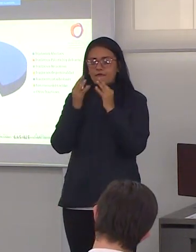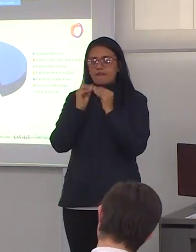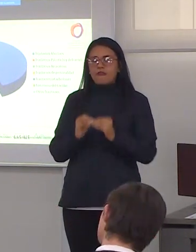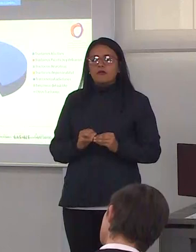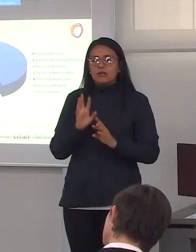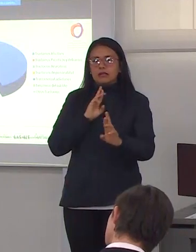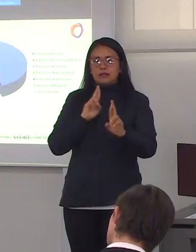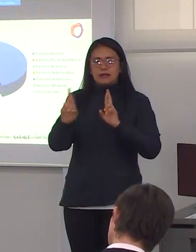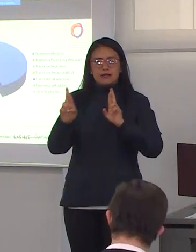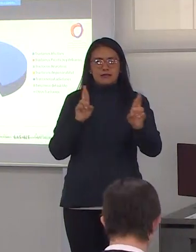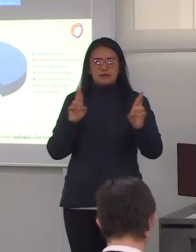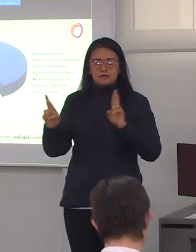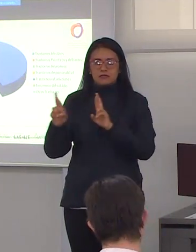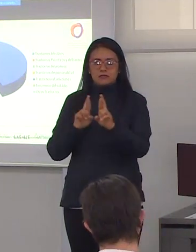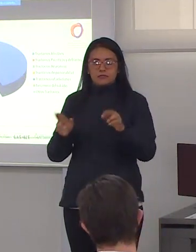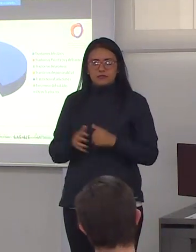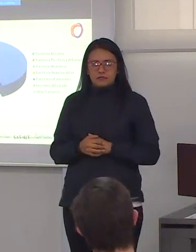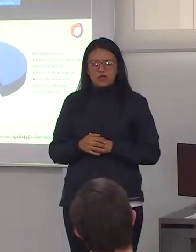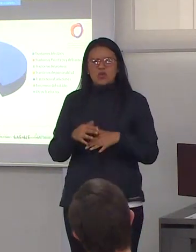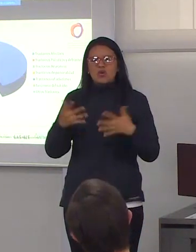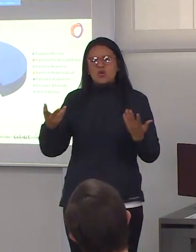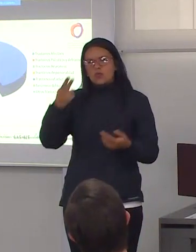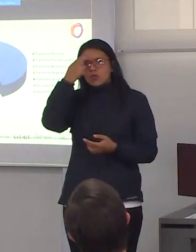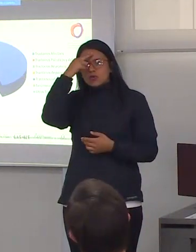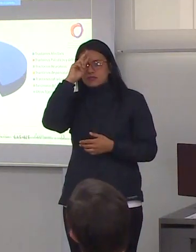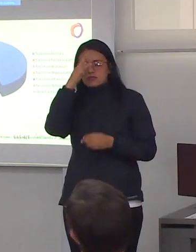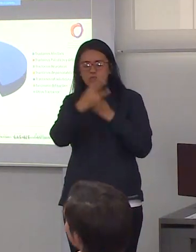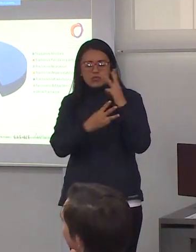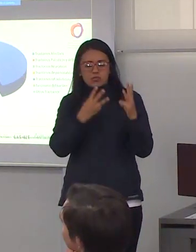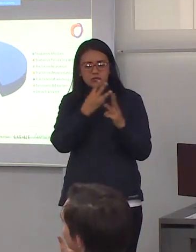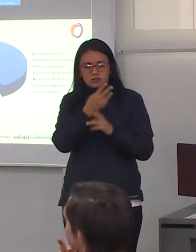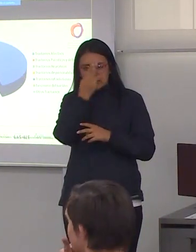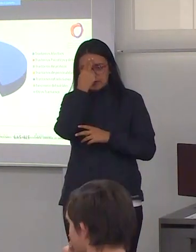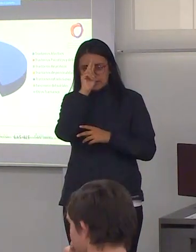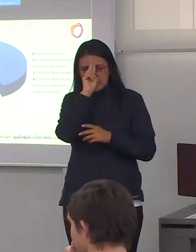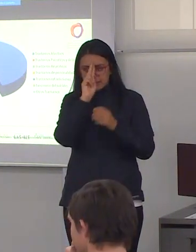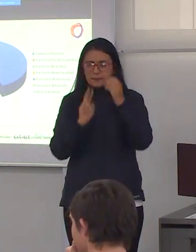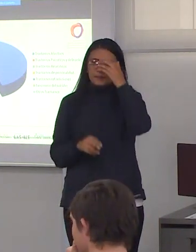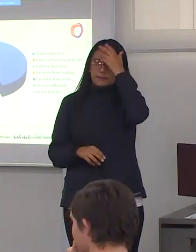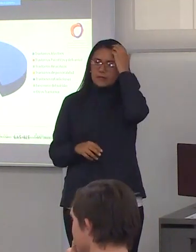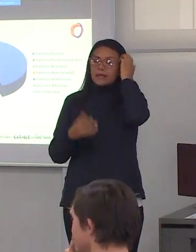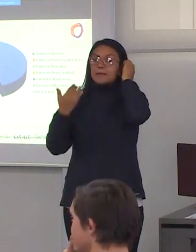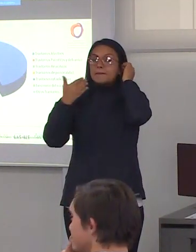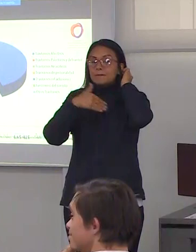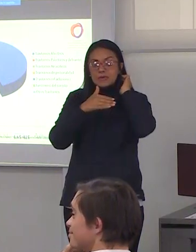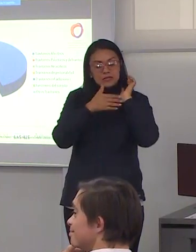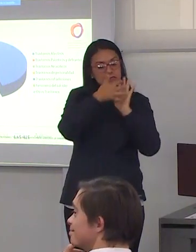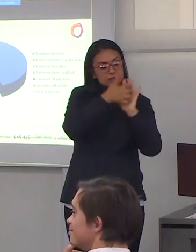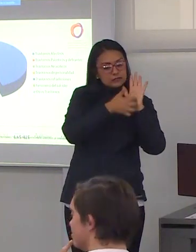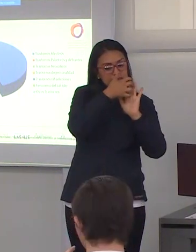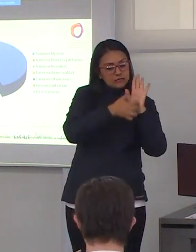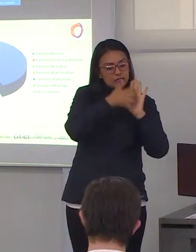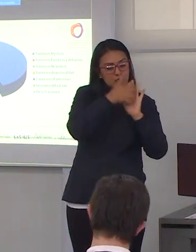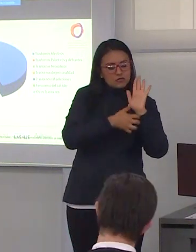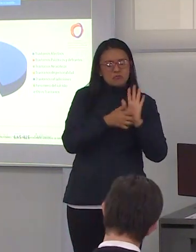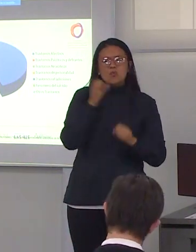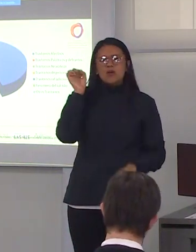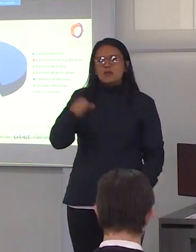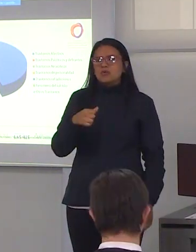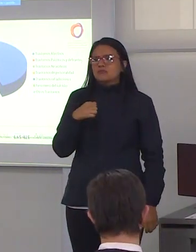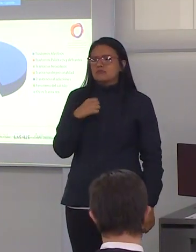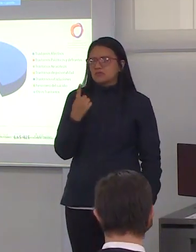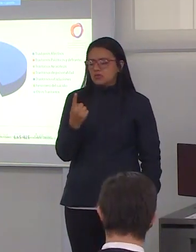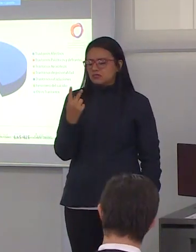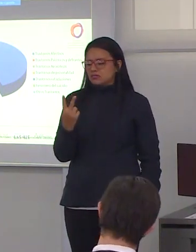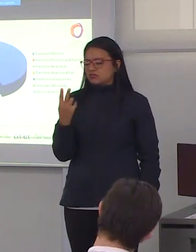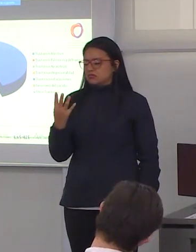relacionamos básicamente y cómo interpretamos el mundo y más allá del diagnóstico podemos tener dos o tres